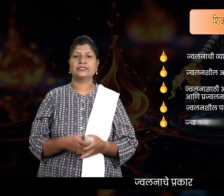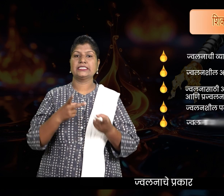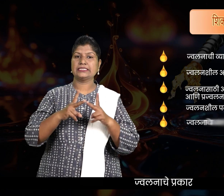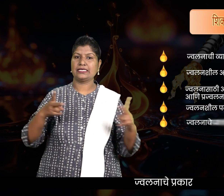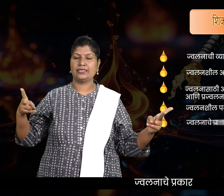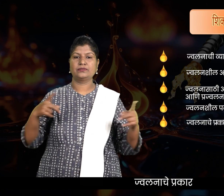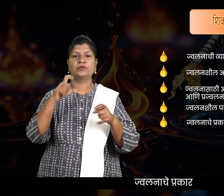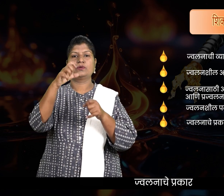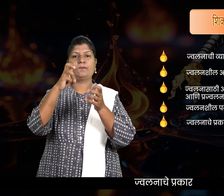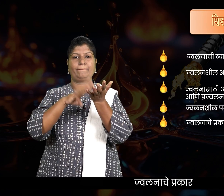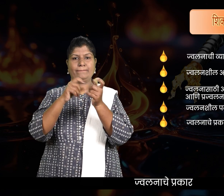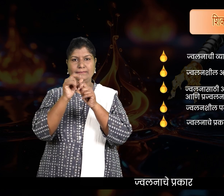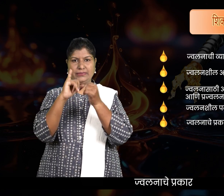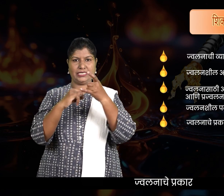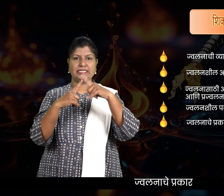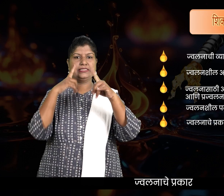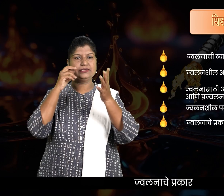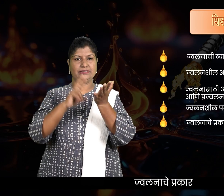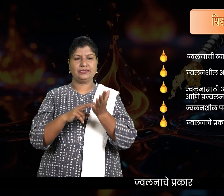ज्वलनाचे प्रकार.